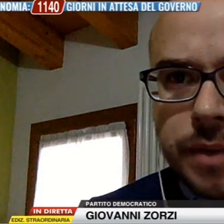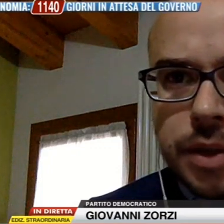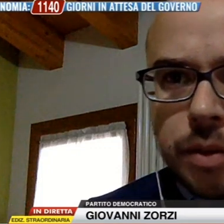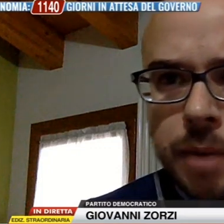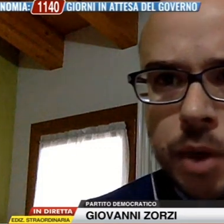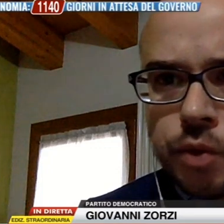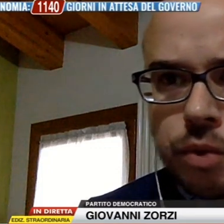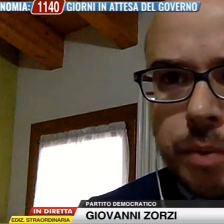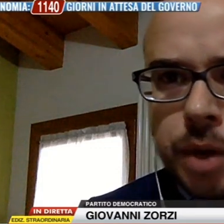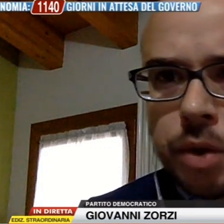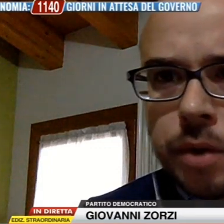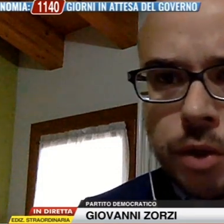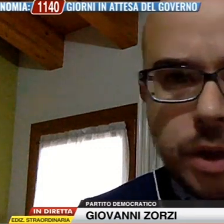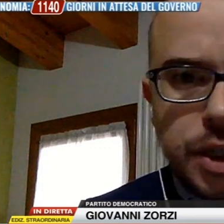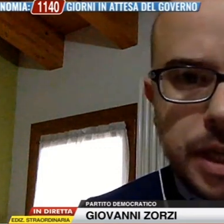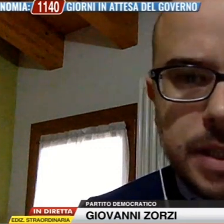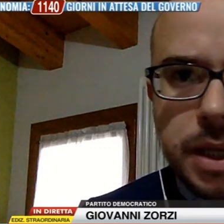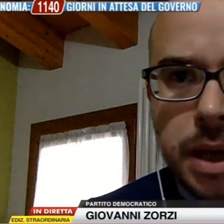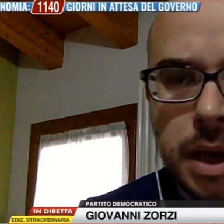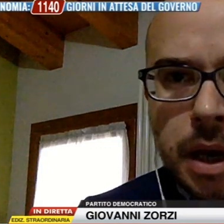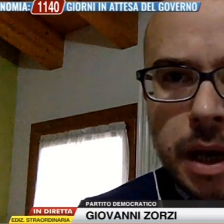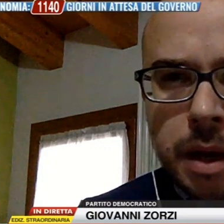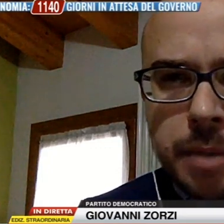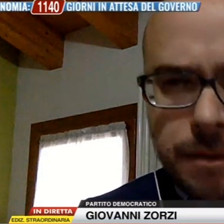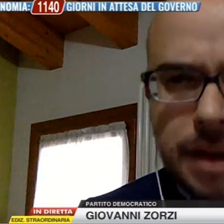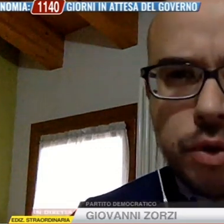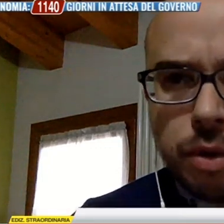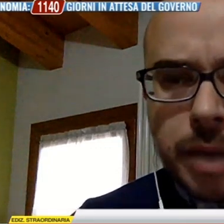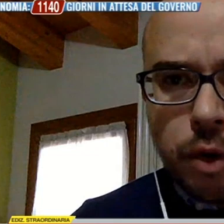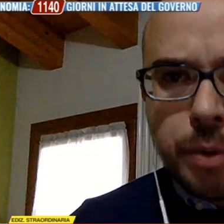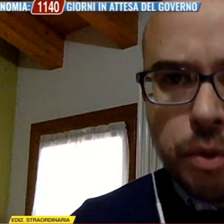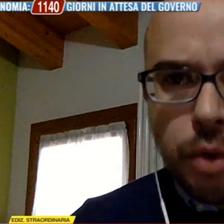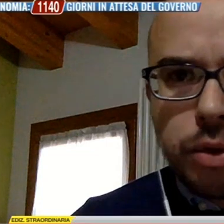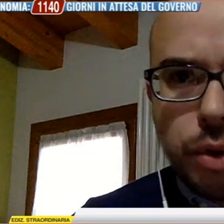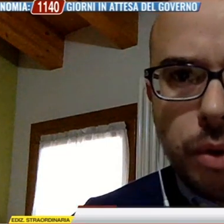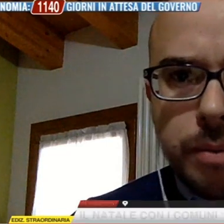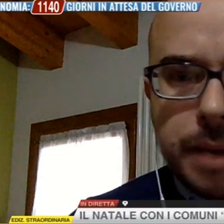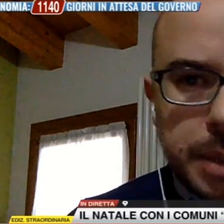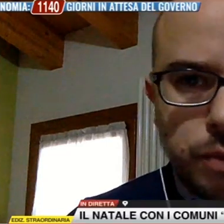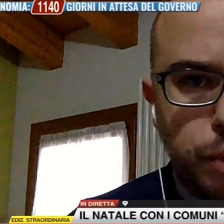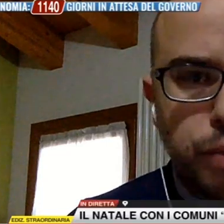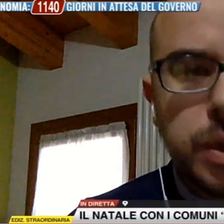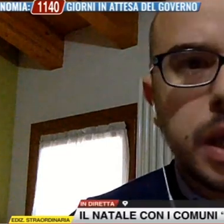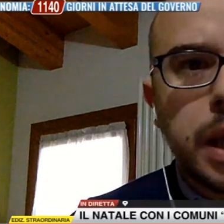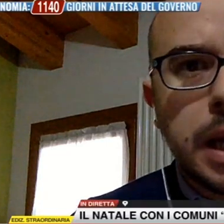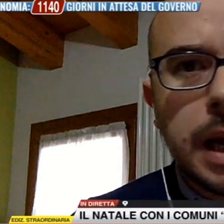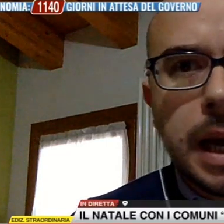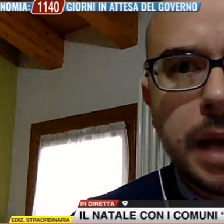di Treviso abbiamo raggiunto il picco dei 22 decessi. Mi ha colpito molto, ma penso un po'